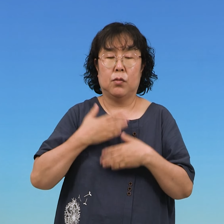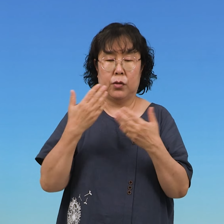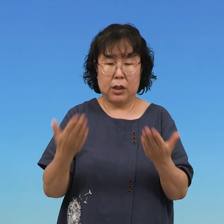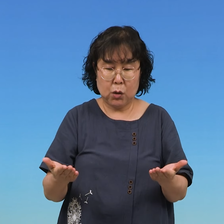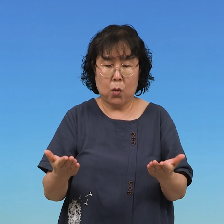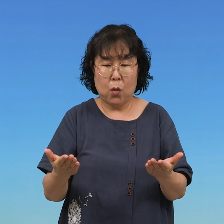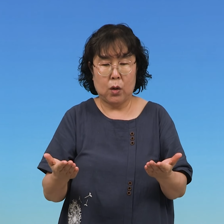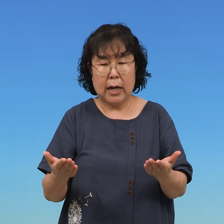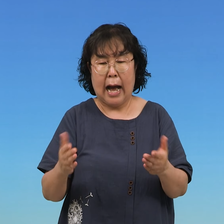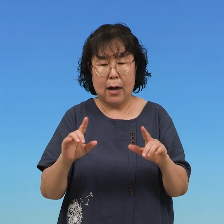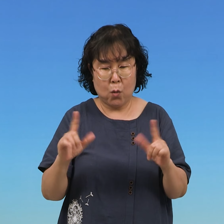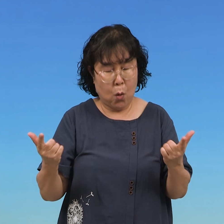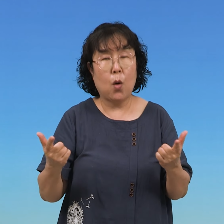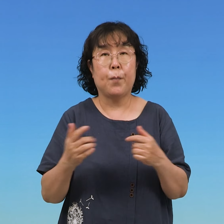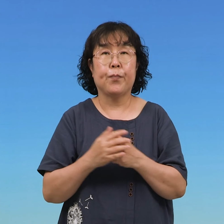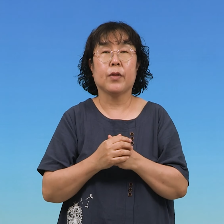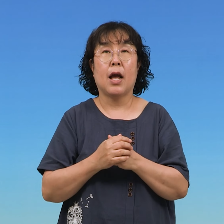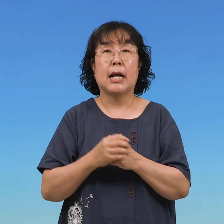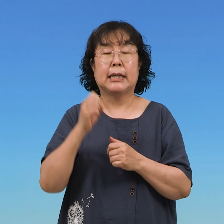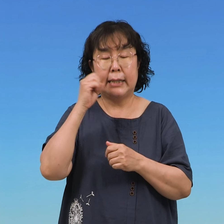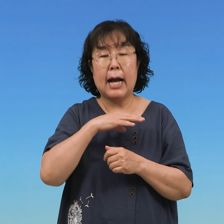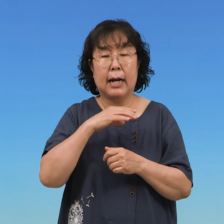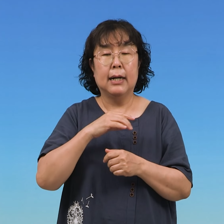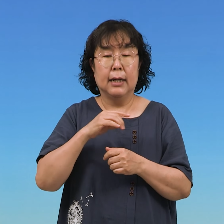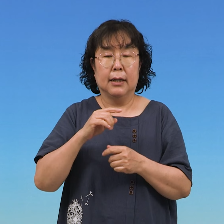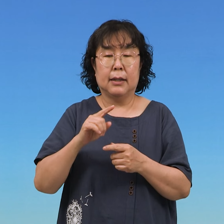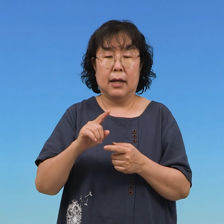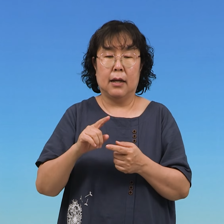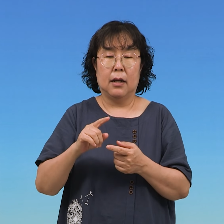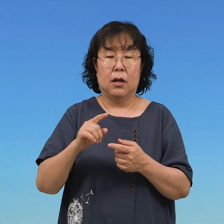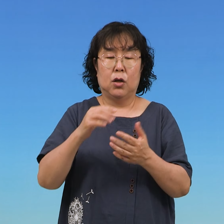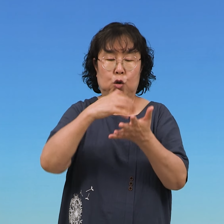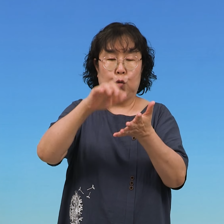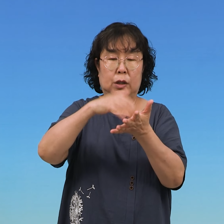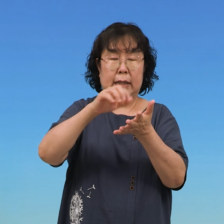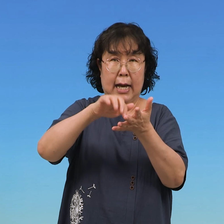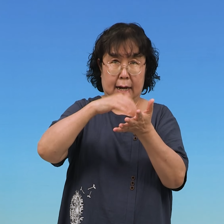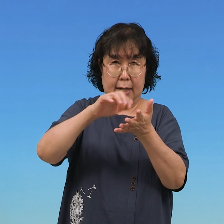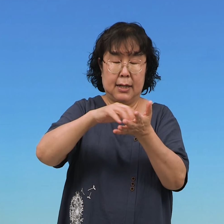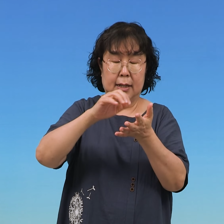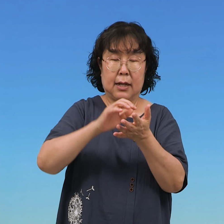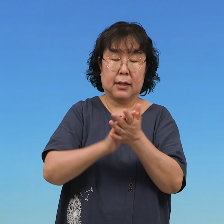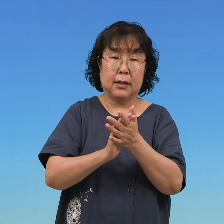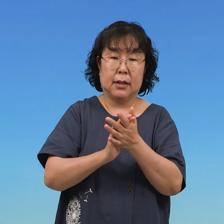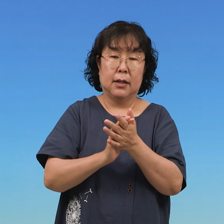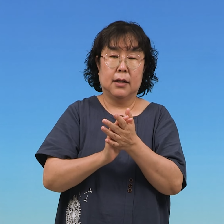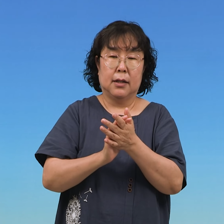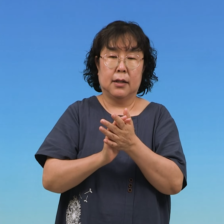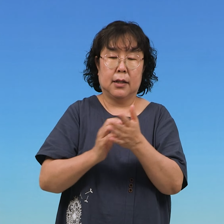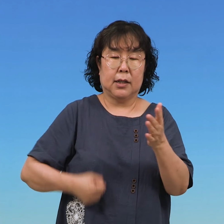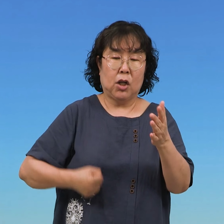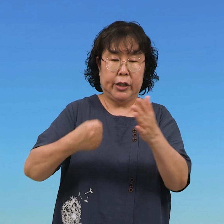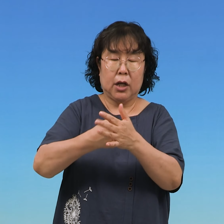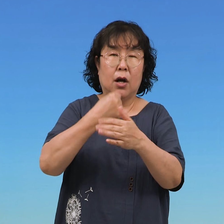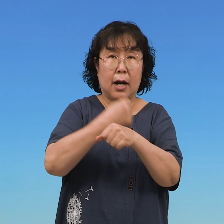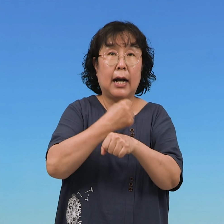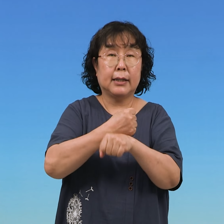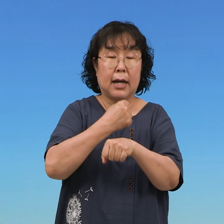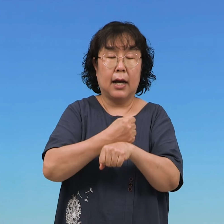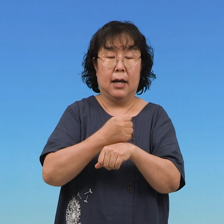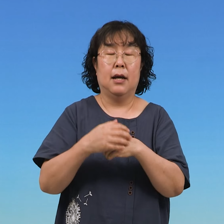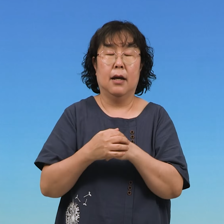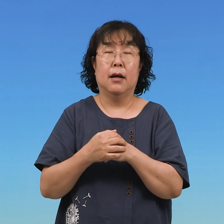그 이후에 체크하고 이러지 말고 이제 그냥 하자. 그래서 당회에서 장로님들과 상의했습니다. 이제 추석이 지나고는, 추석은